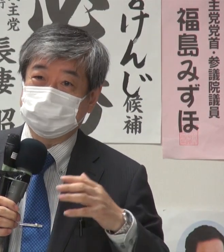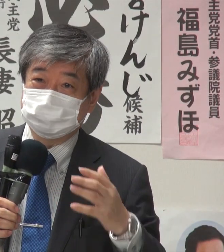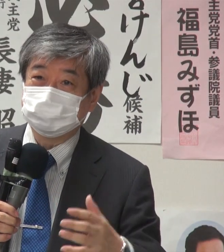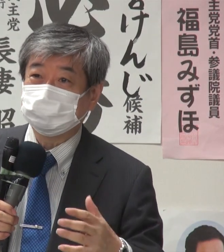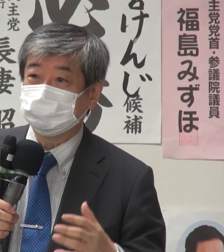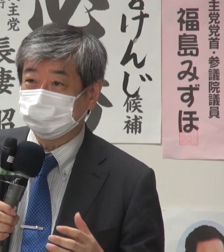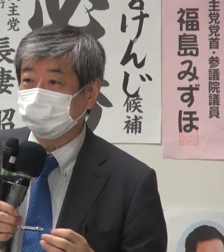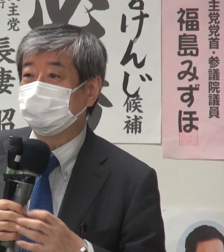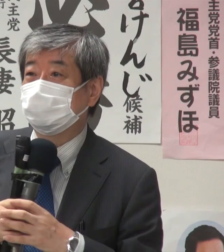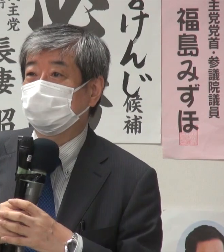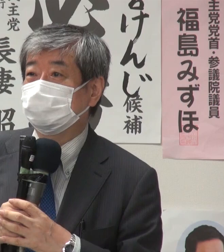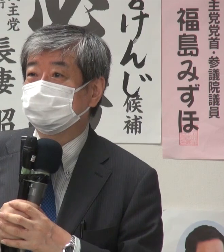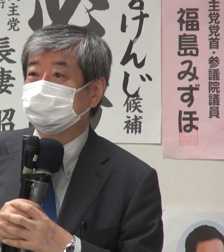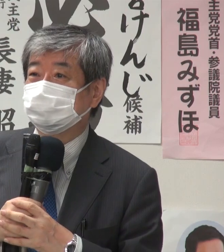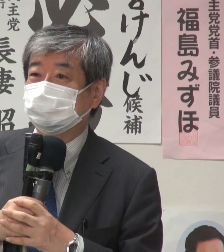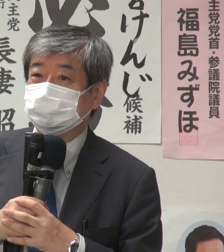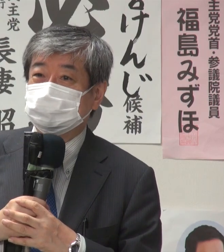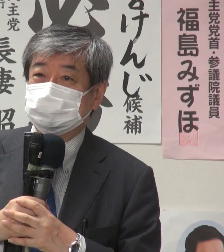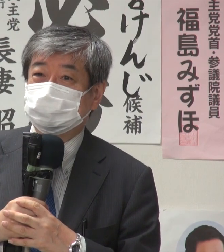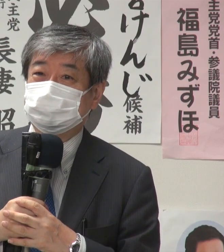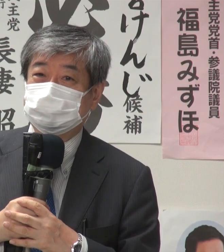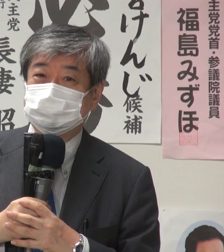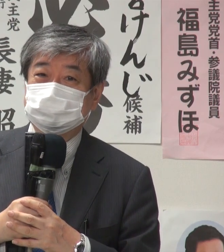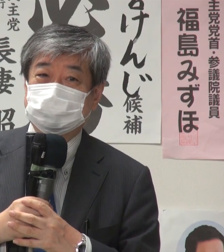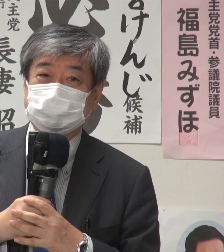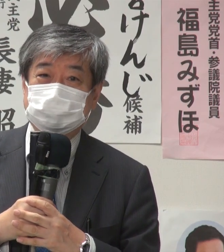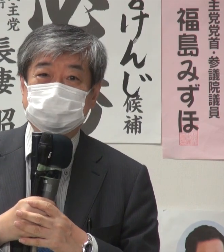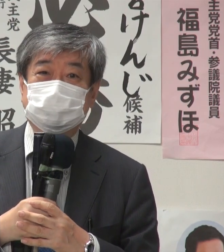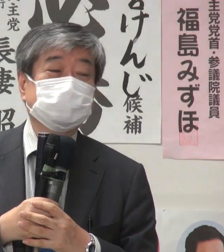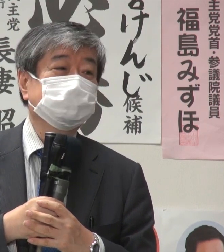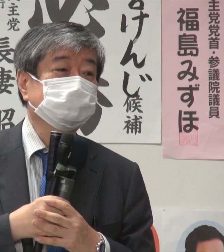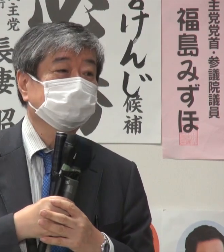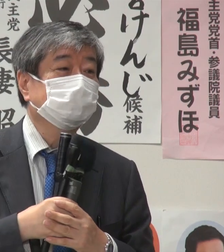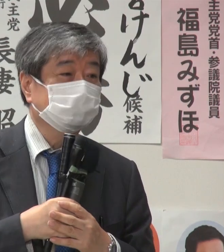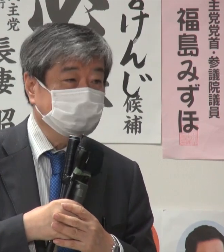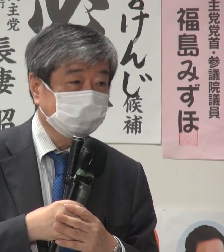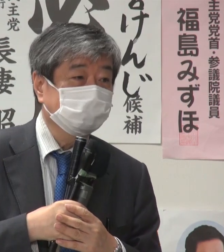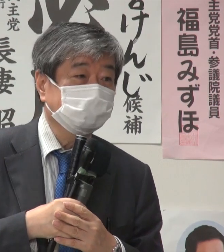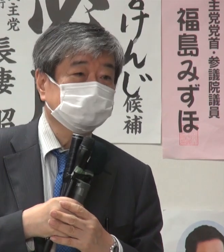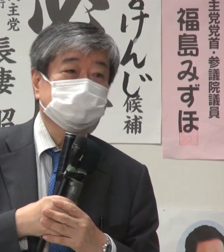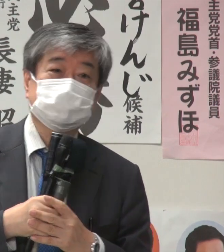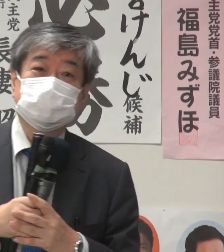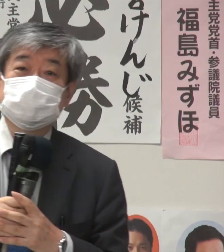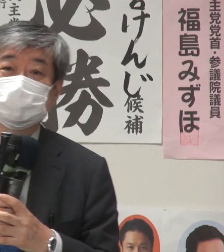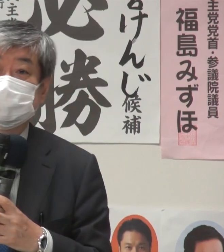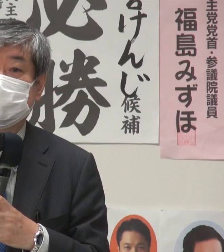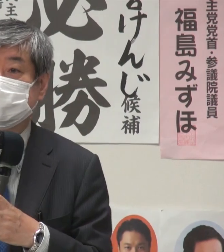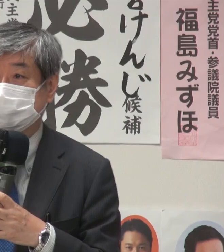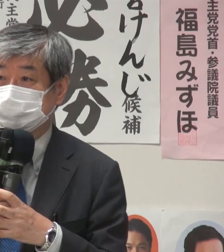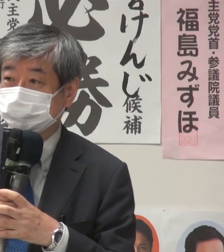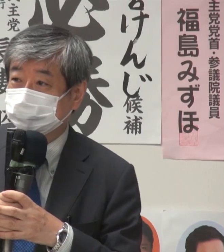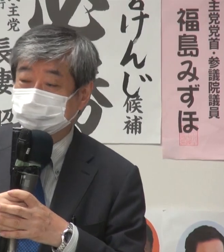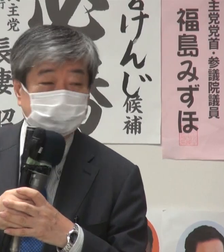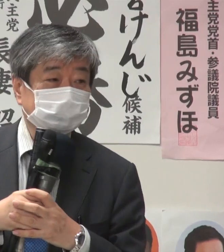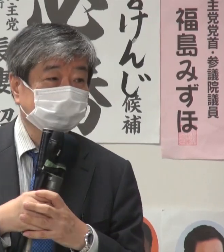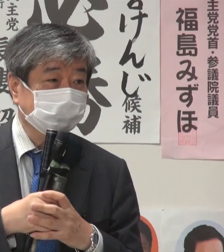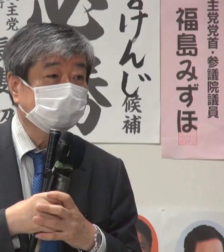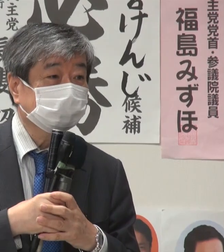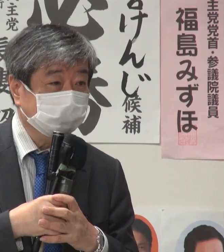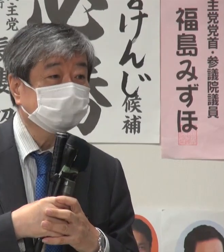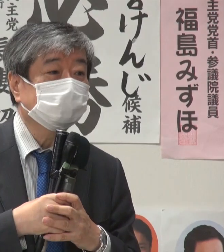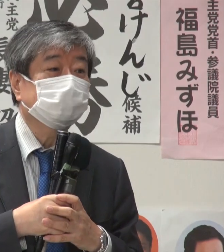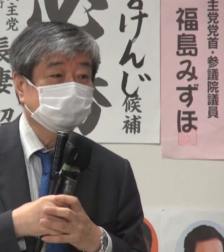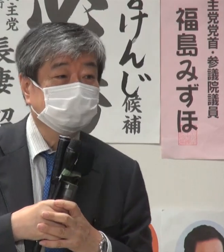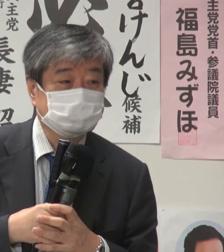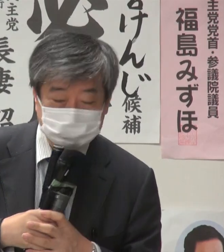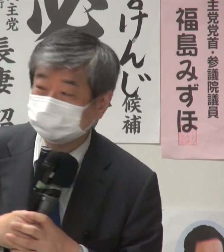そして政党の気持ちも、一つになっていく過程を感じることができて、それは本当にこの選挙戦やってよか